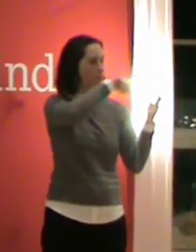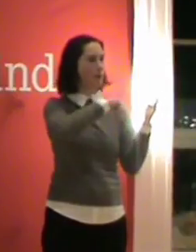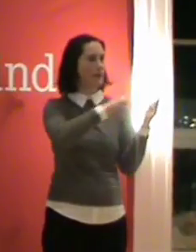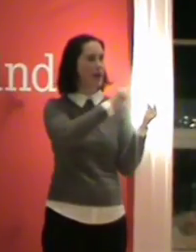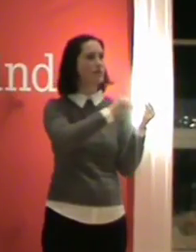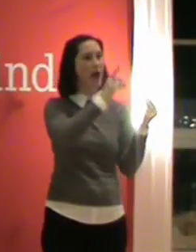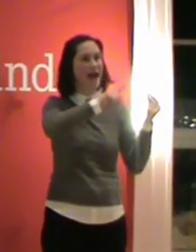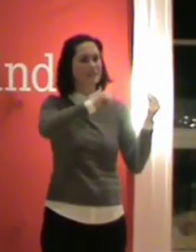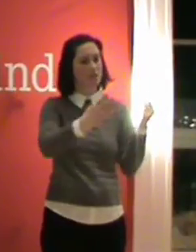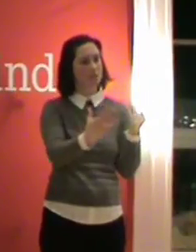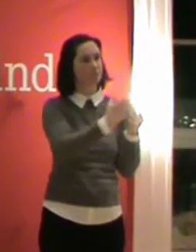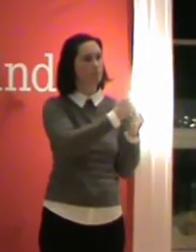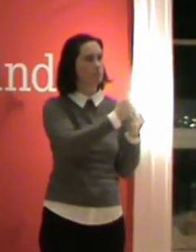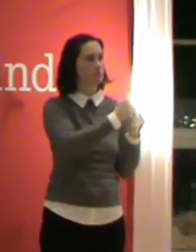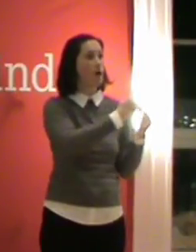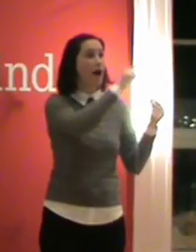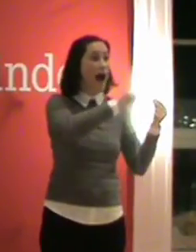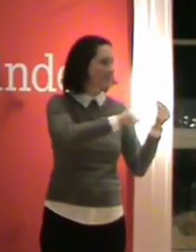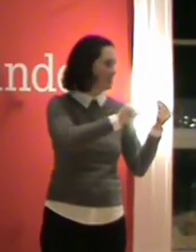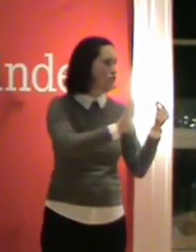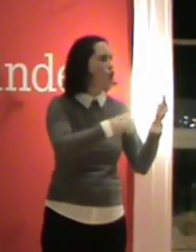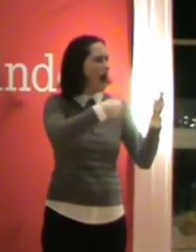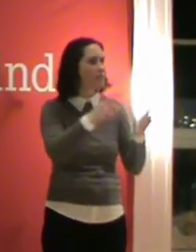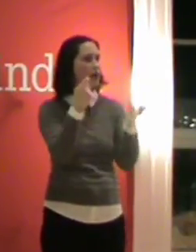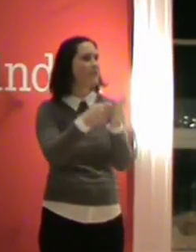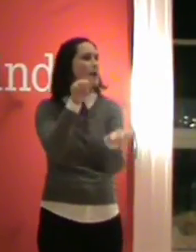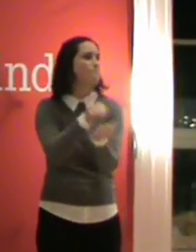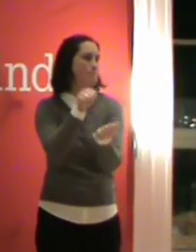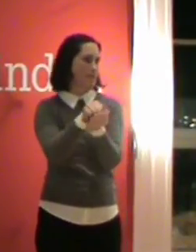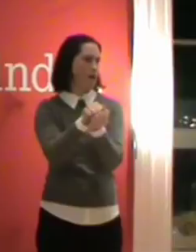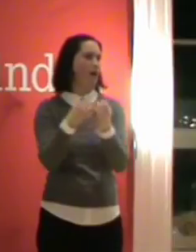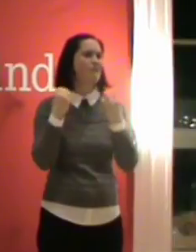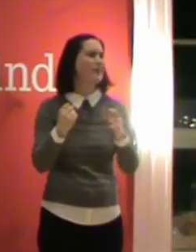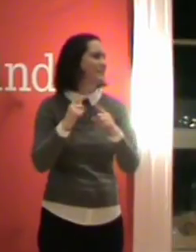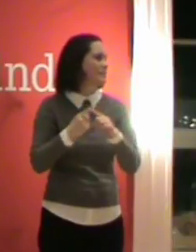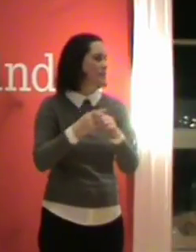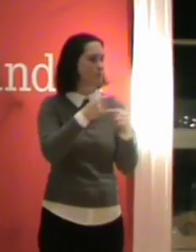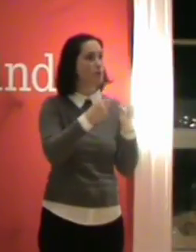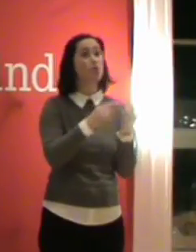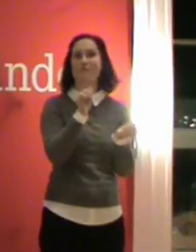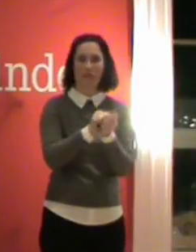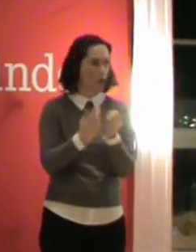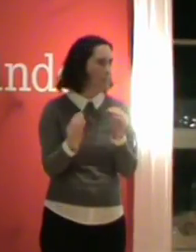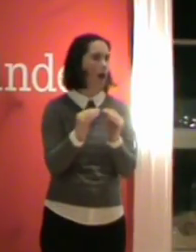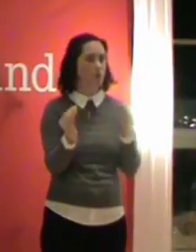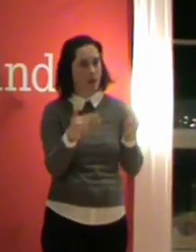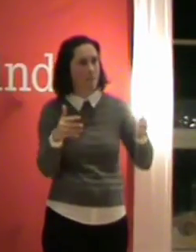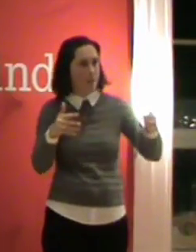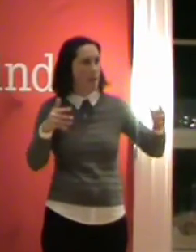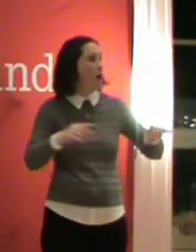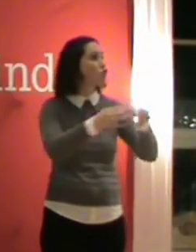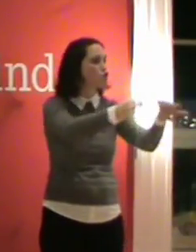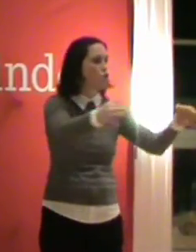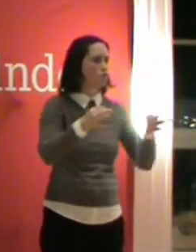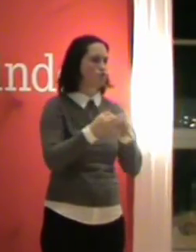andere Aktien mehr. Sie haben aber auch nicht nur Aktien, sondern andere Wertpapiere, festverzinsliche. Sie haben aber auch nicht nur Wertpapiere. Sie haben Grundstücke, sie